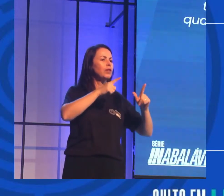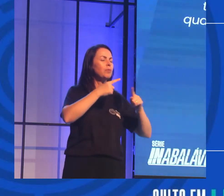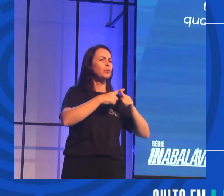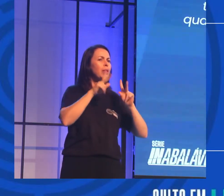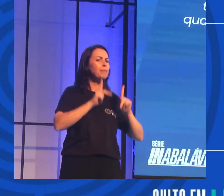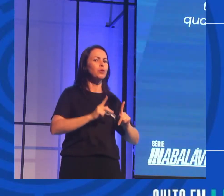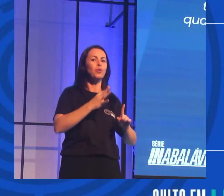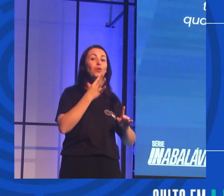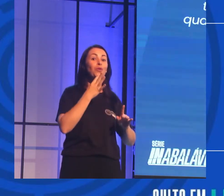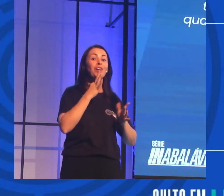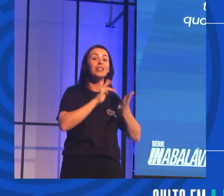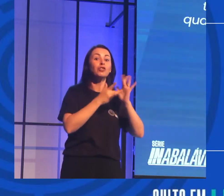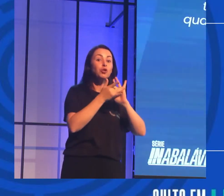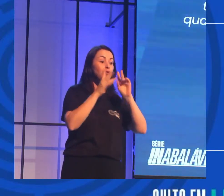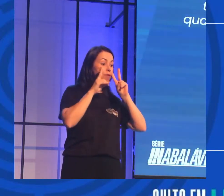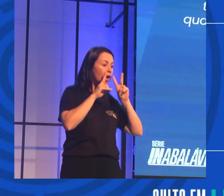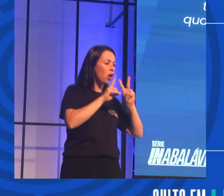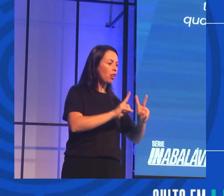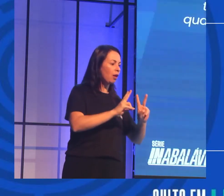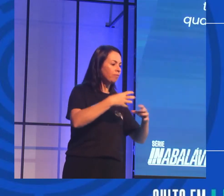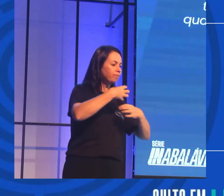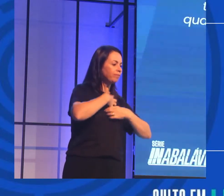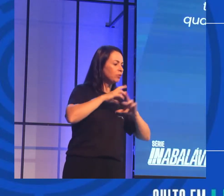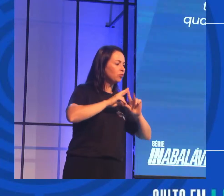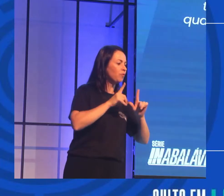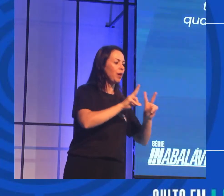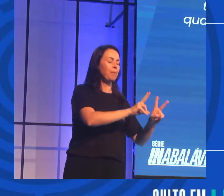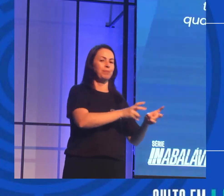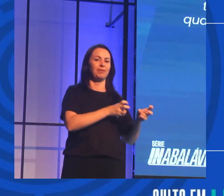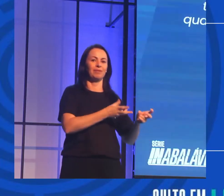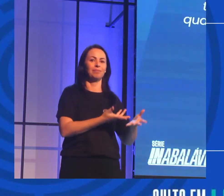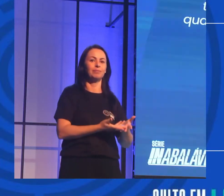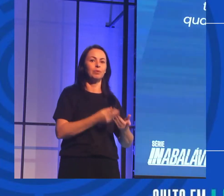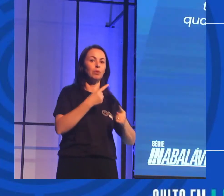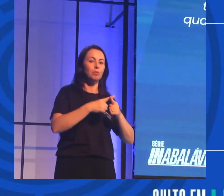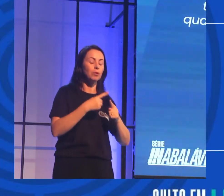primeira seja, como lidamos com a dor.